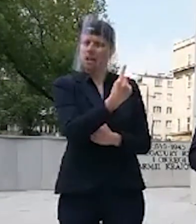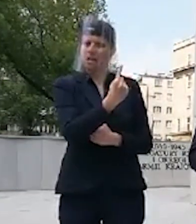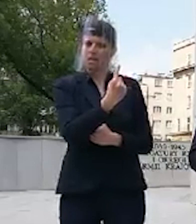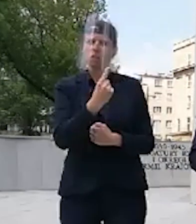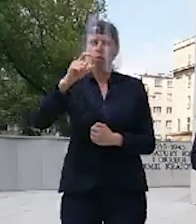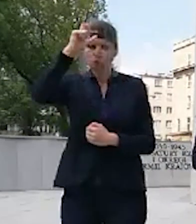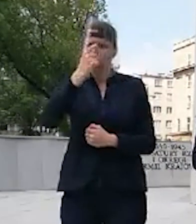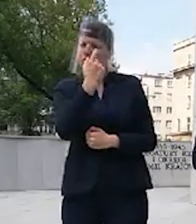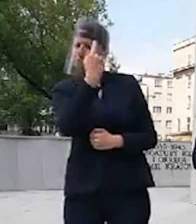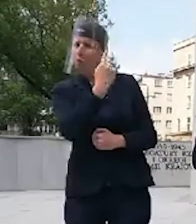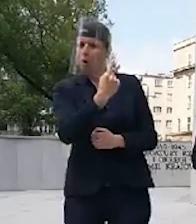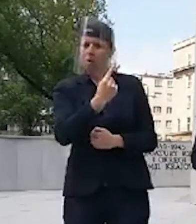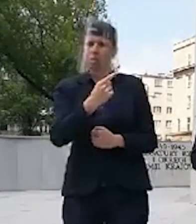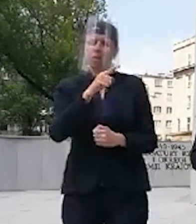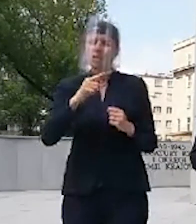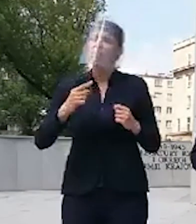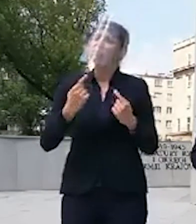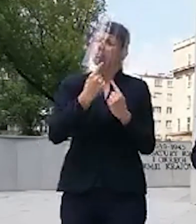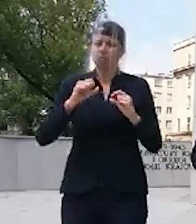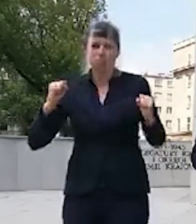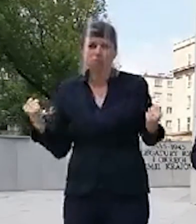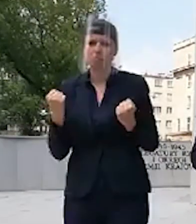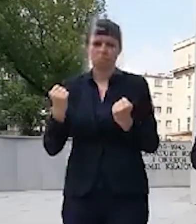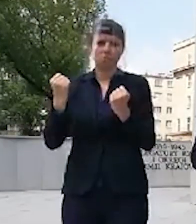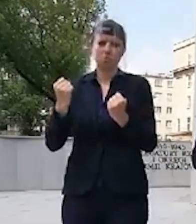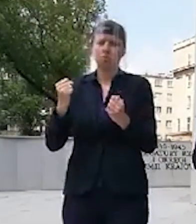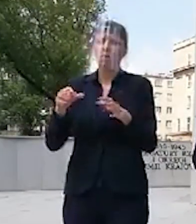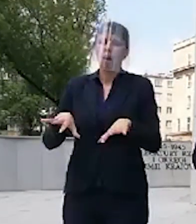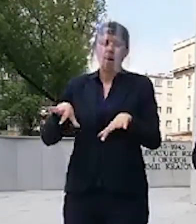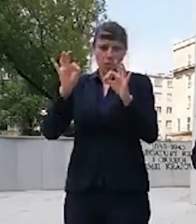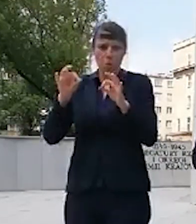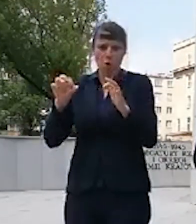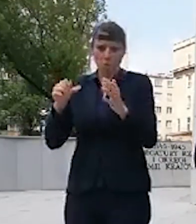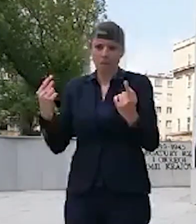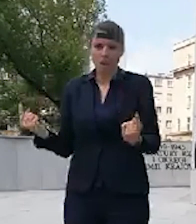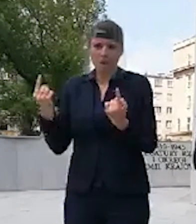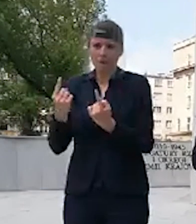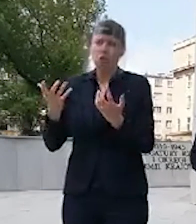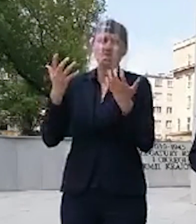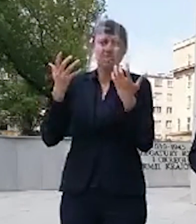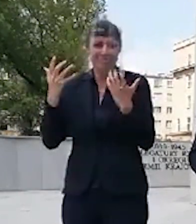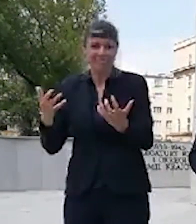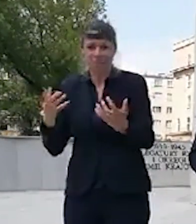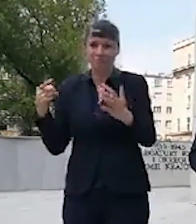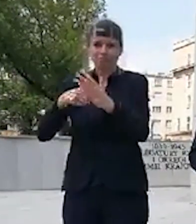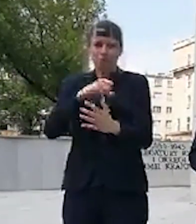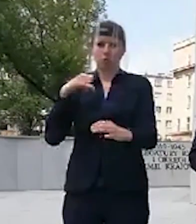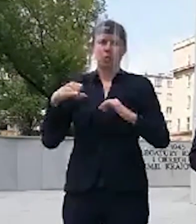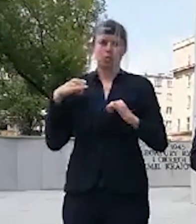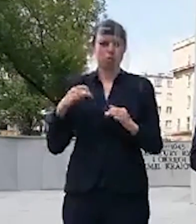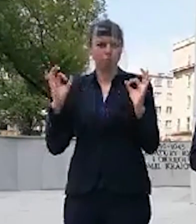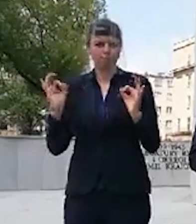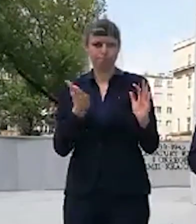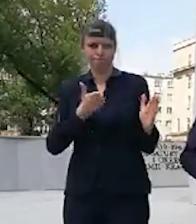który zaangażował się w kampanię wyborczą, chce zdrowej tkanki samorządowej. I ta deklaracja, którą miałem zaszczyt podpisać